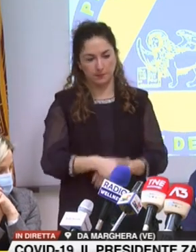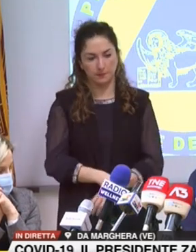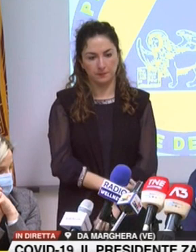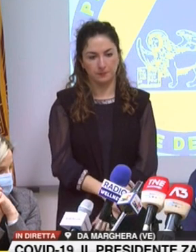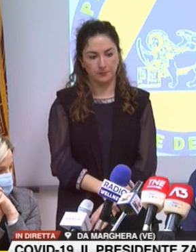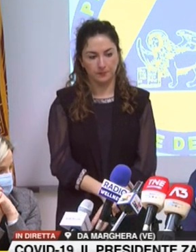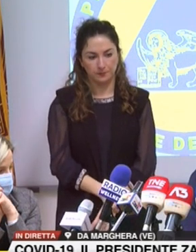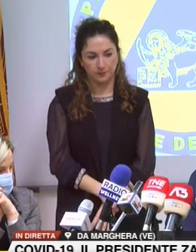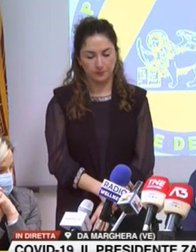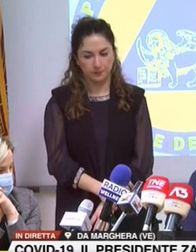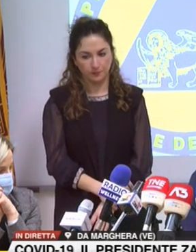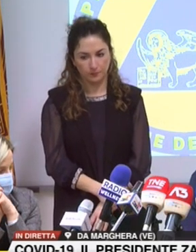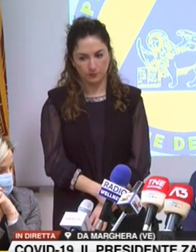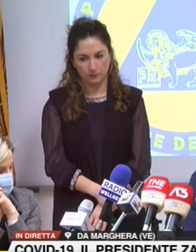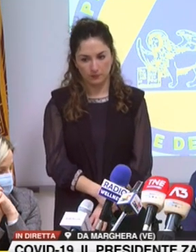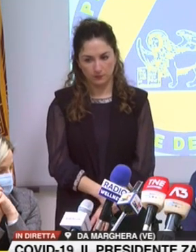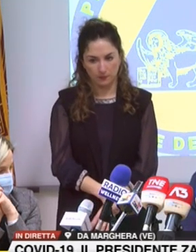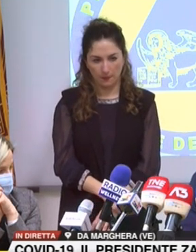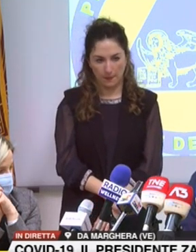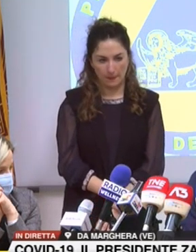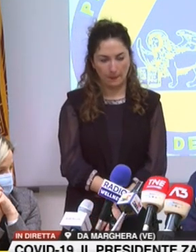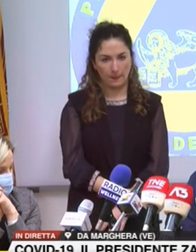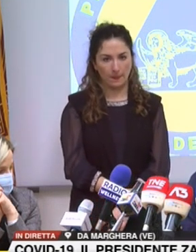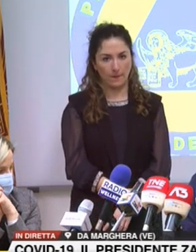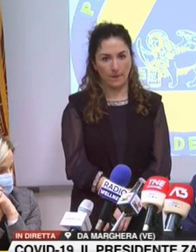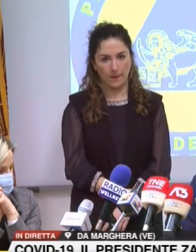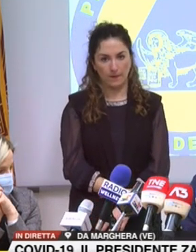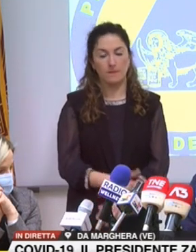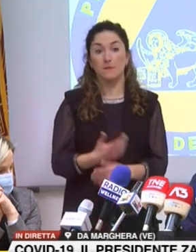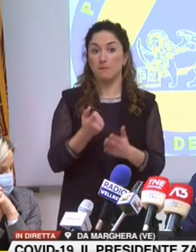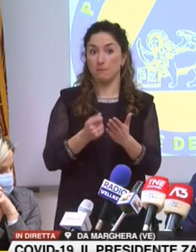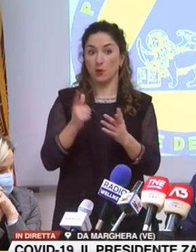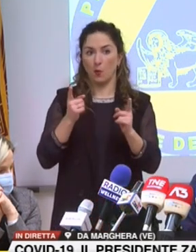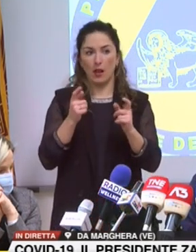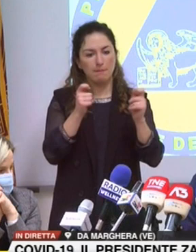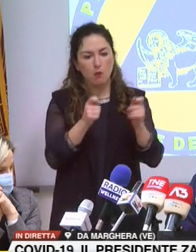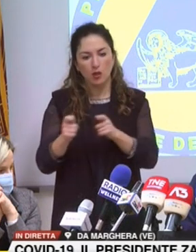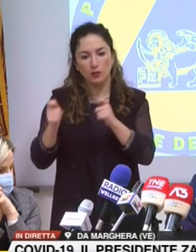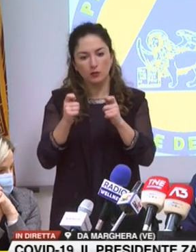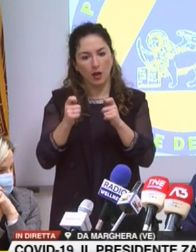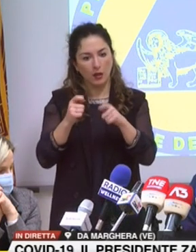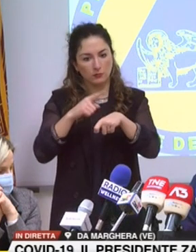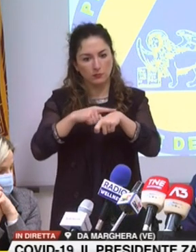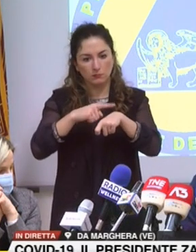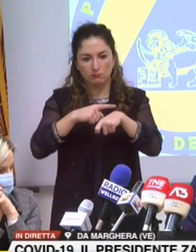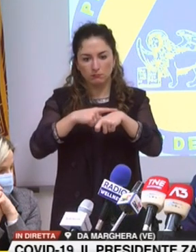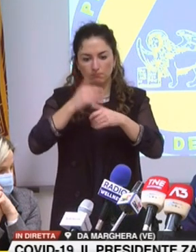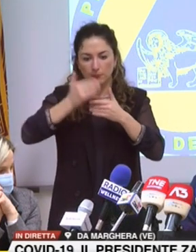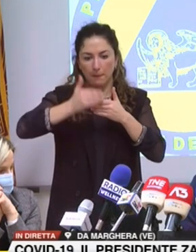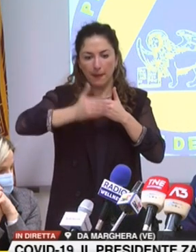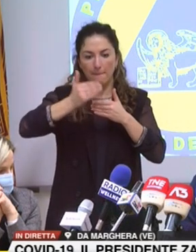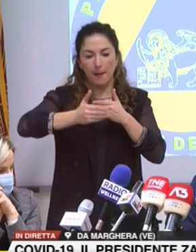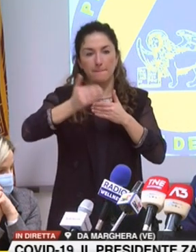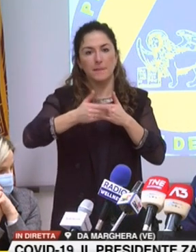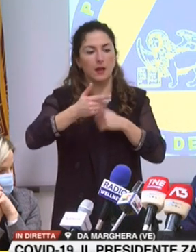oggi. E fondamentale è la possibilità di avere un monitoraggio in tempo reale di tutte quelle che sono le